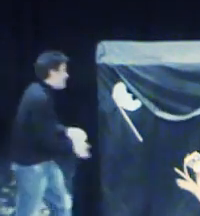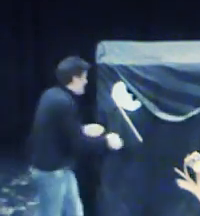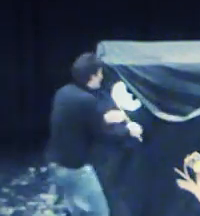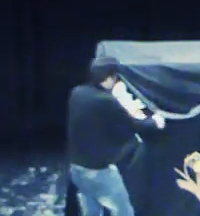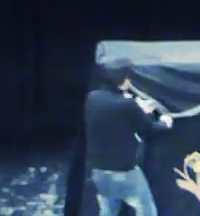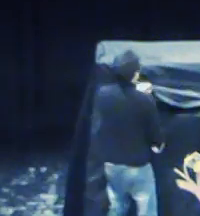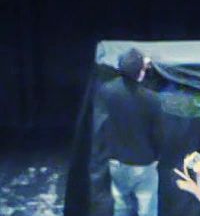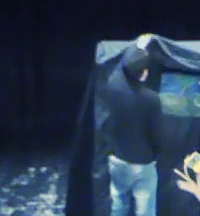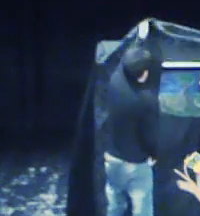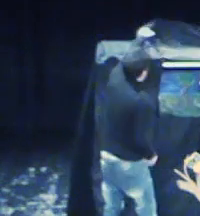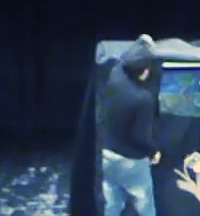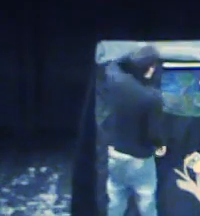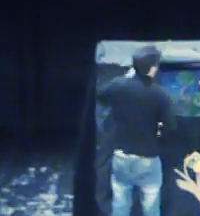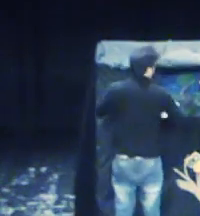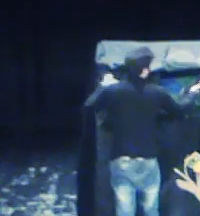¿Ya?